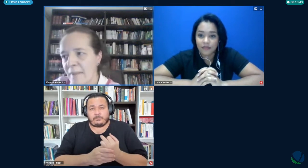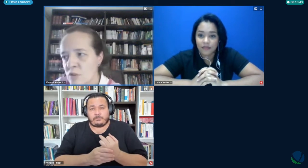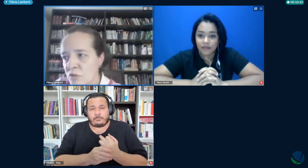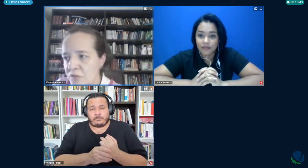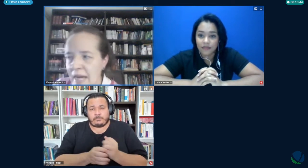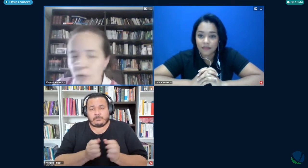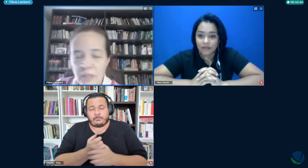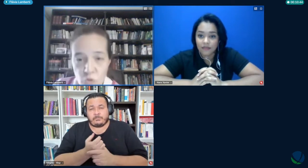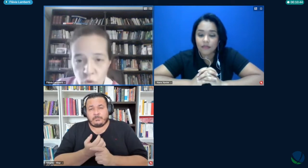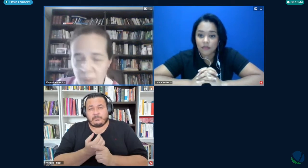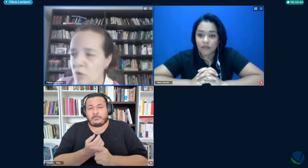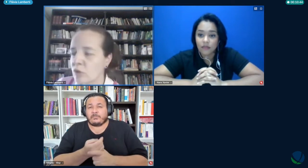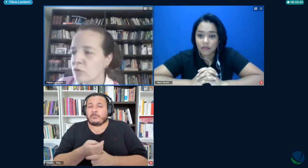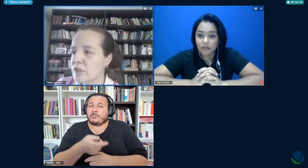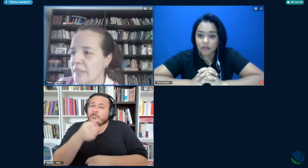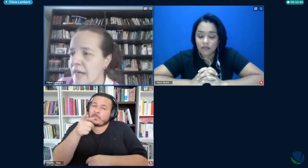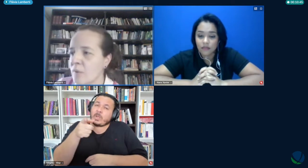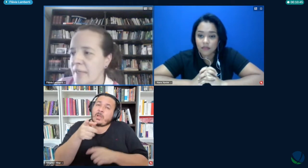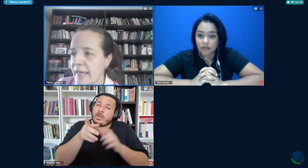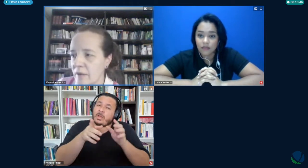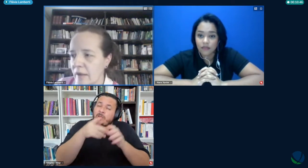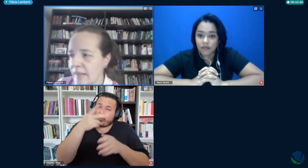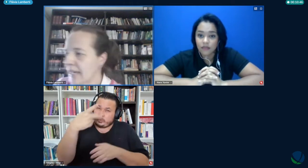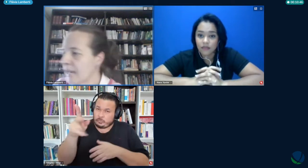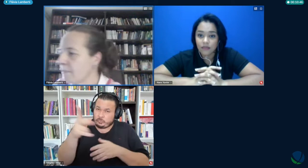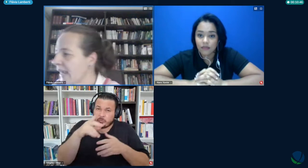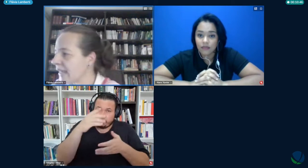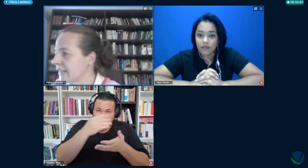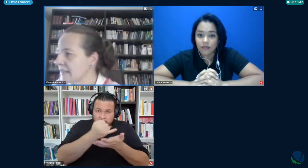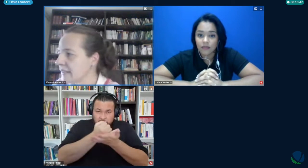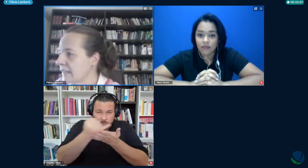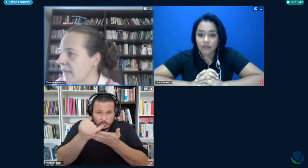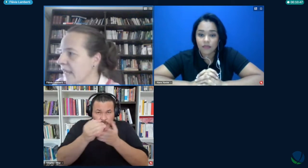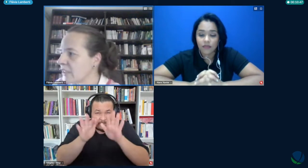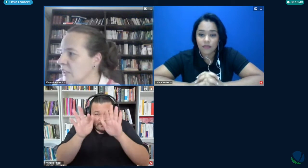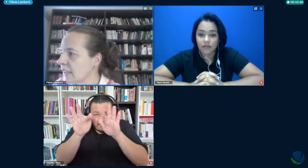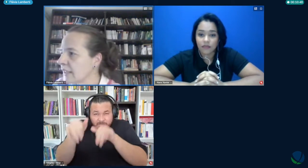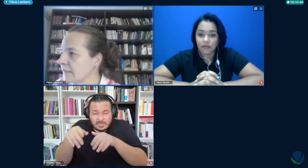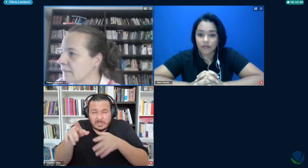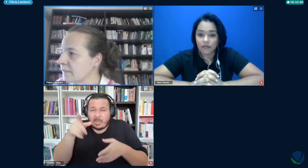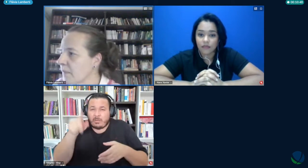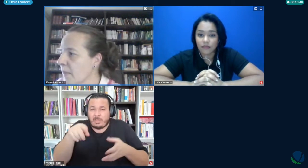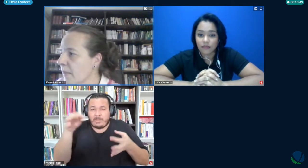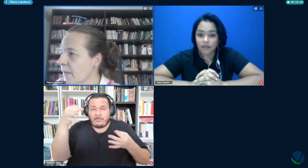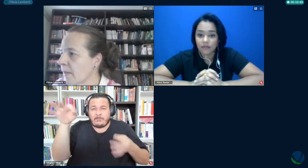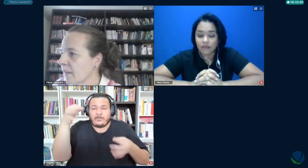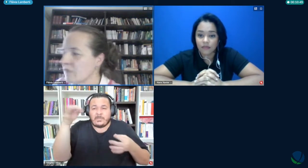Já mais no final da sua introdução, que é na página